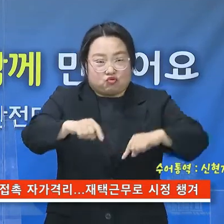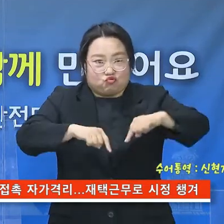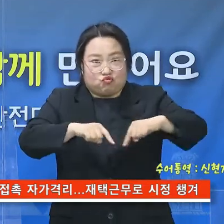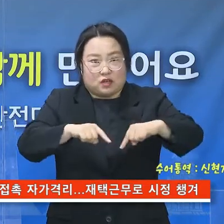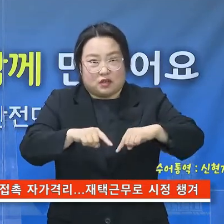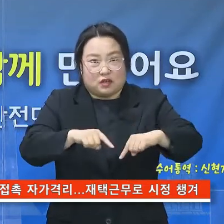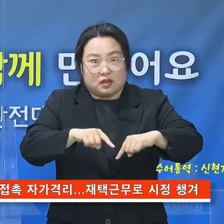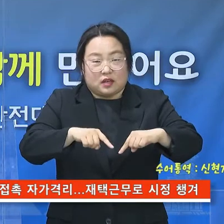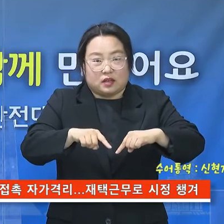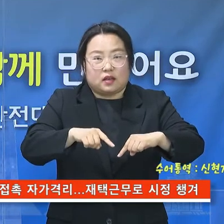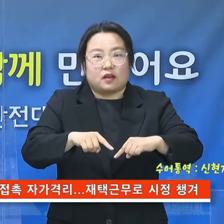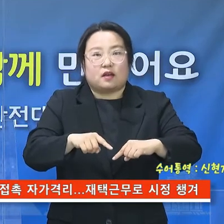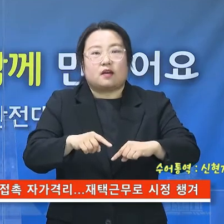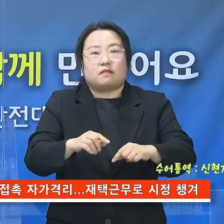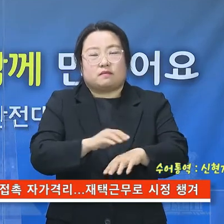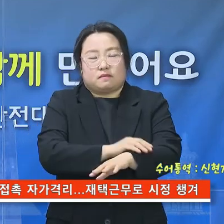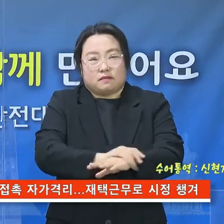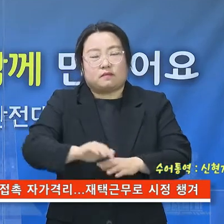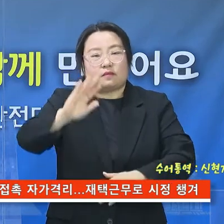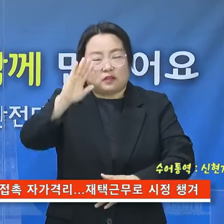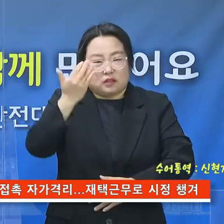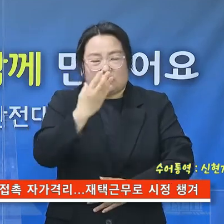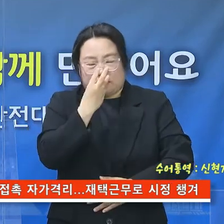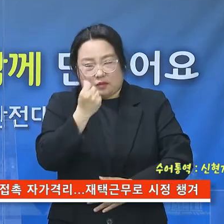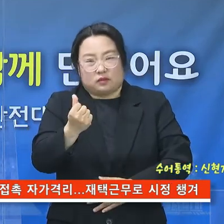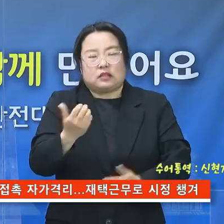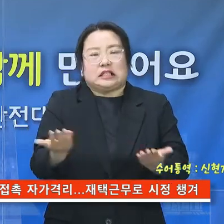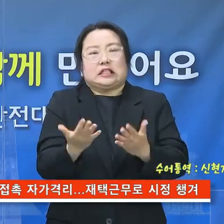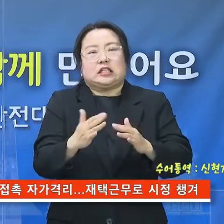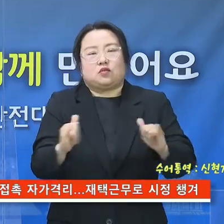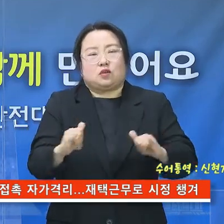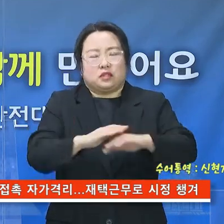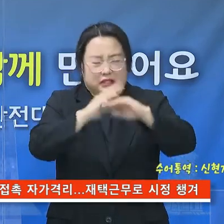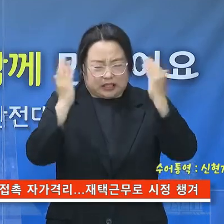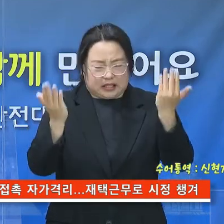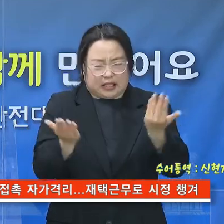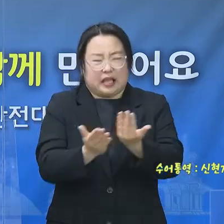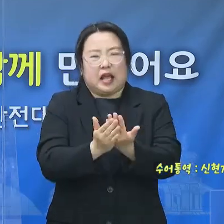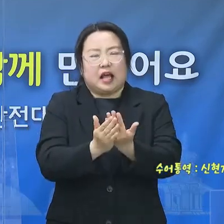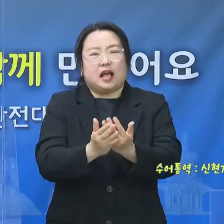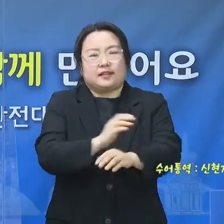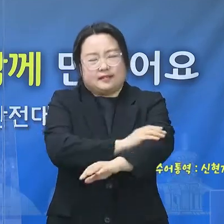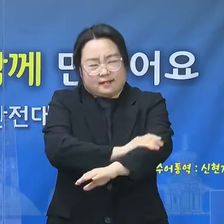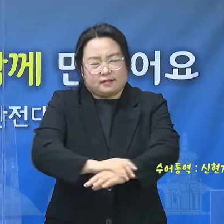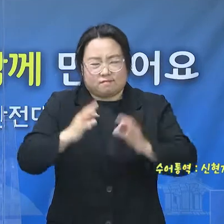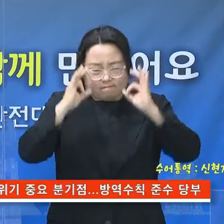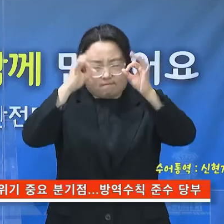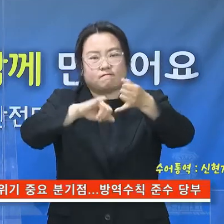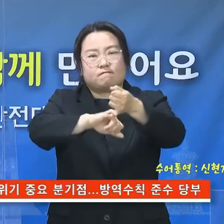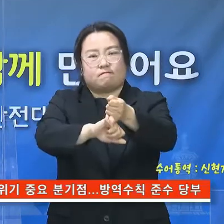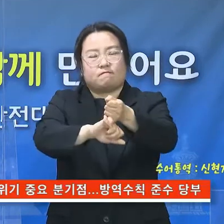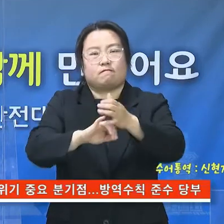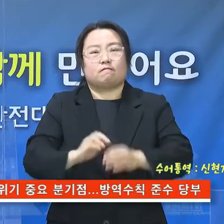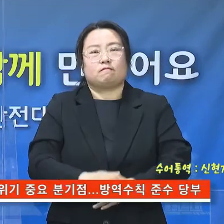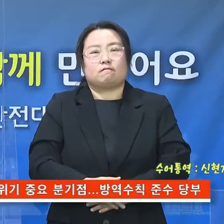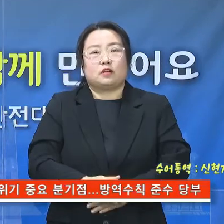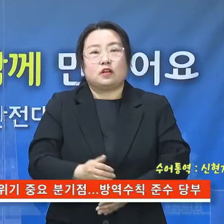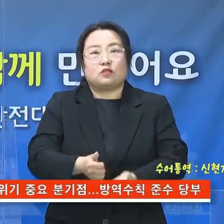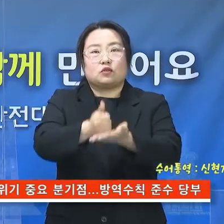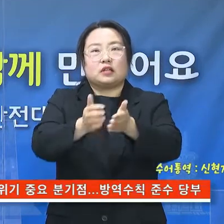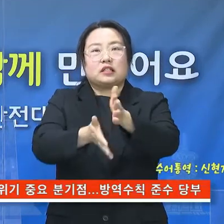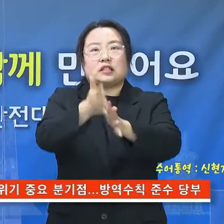공백이 하나도 또 록 시청 전직원이 최선을 다할 것을 약속드립니다 존경하는